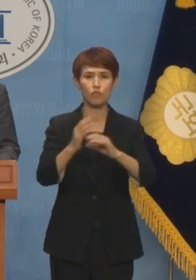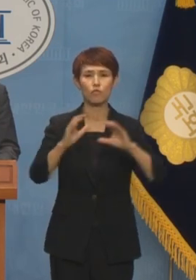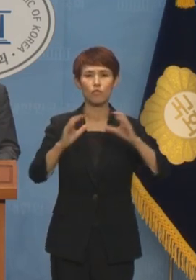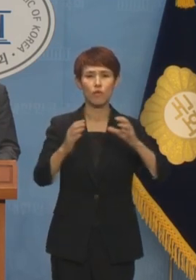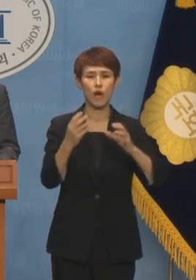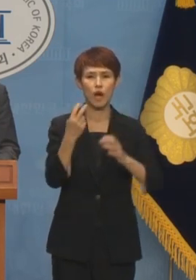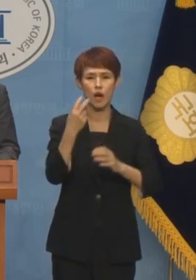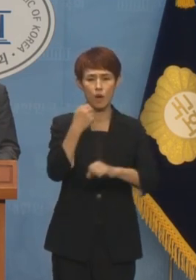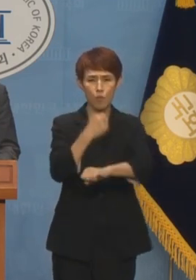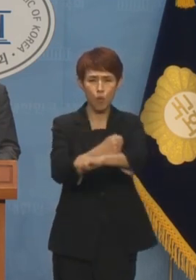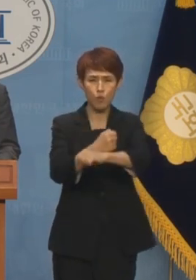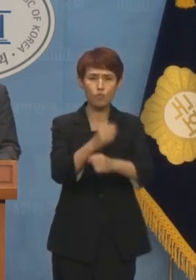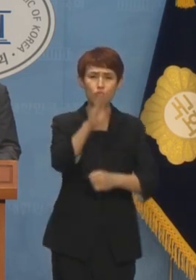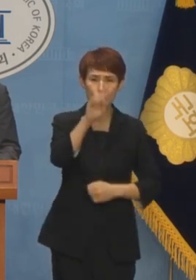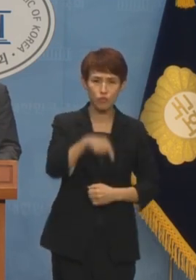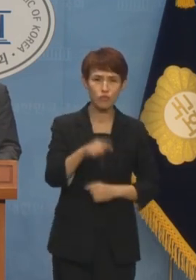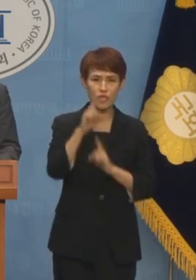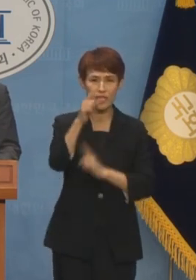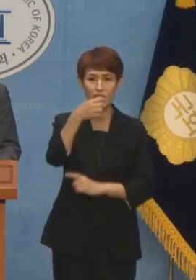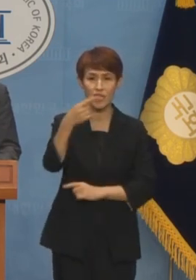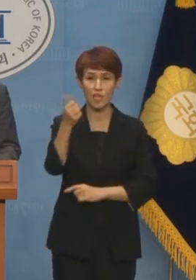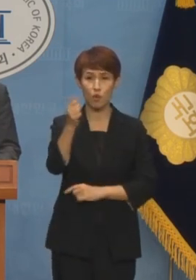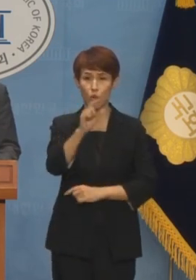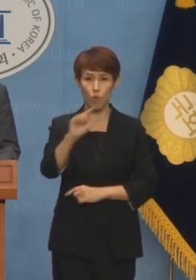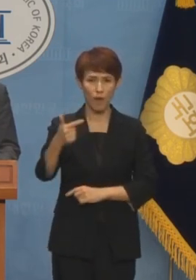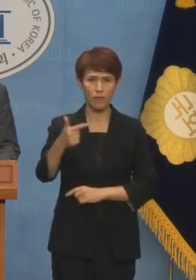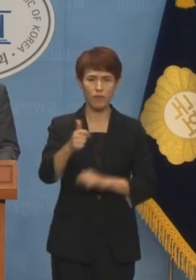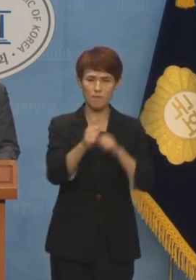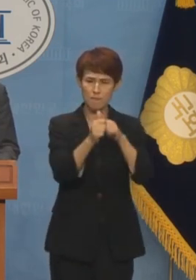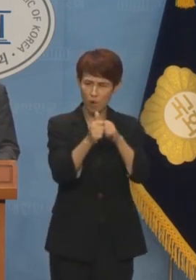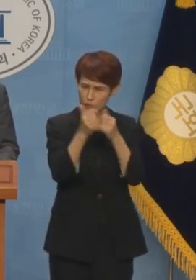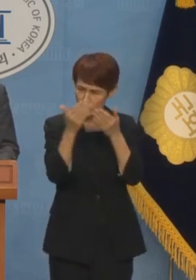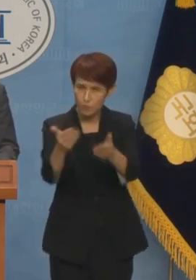국가보훈부 이완 차관을 즉각 경질하십시오.